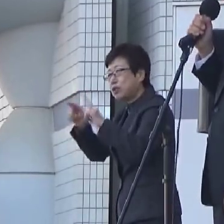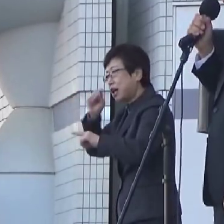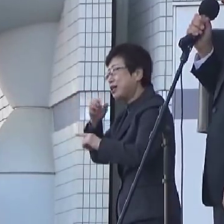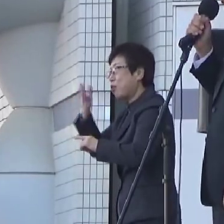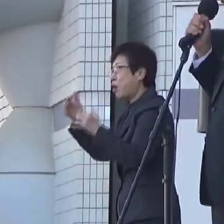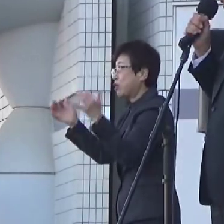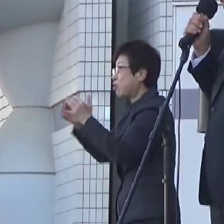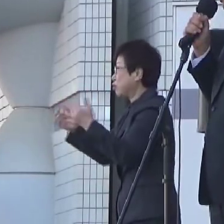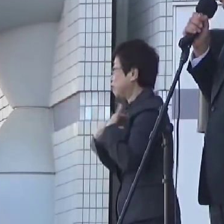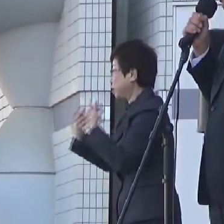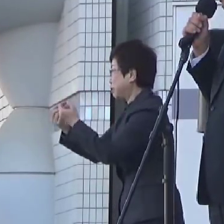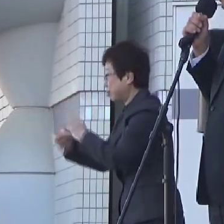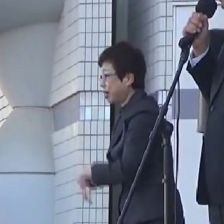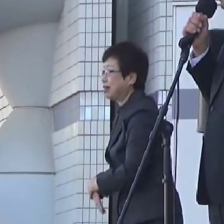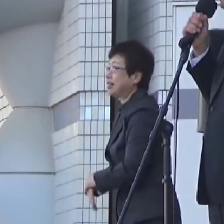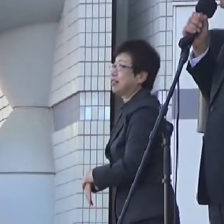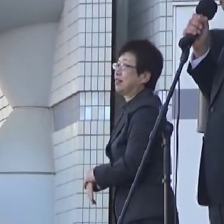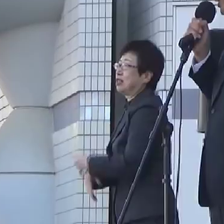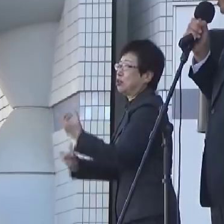場ですもんね。